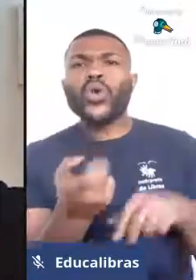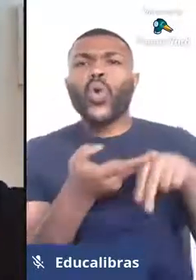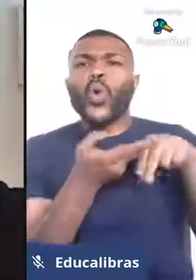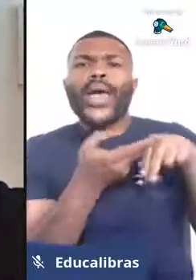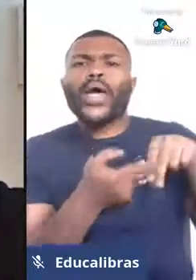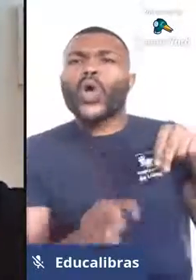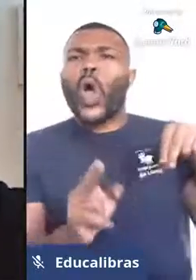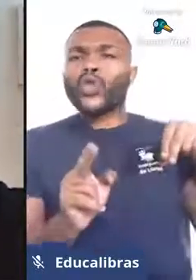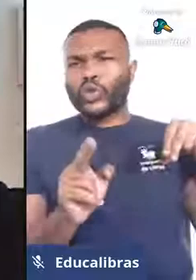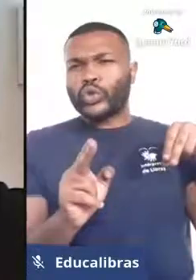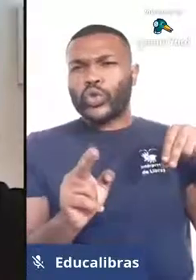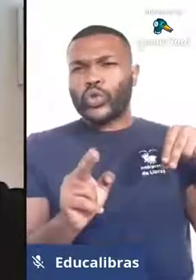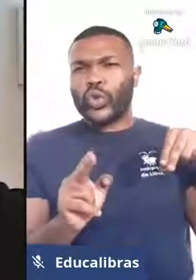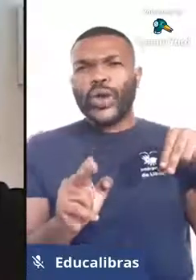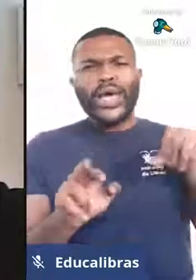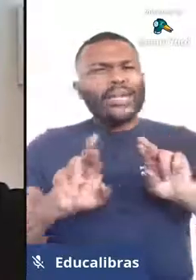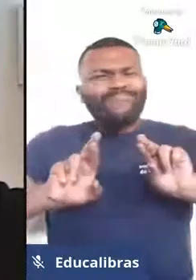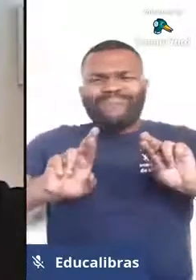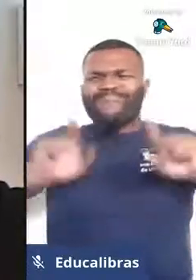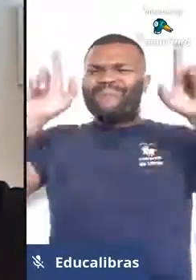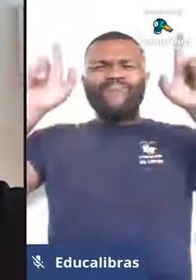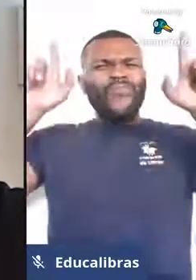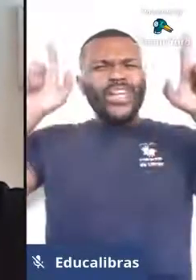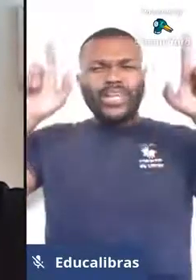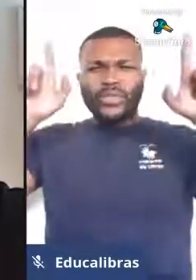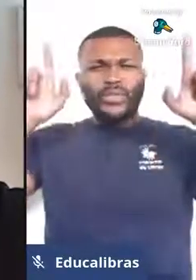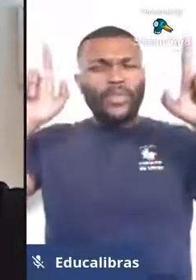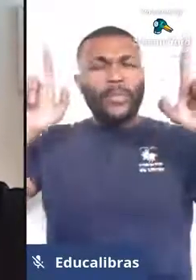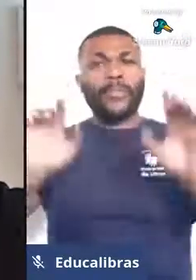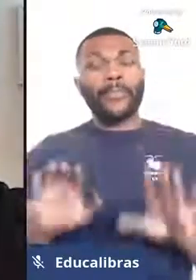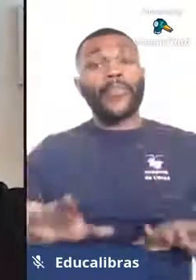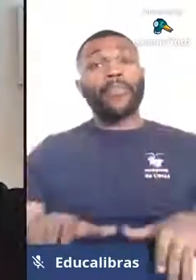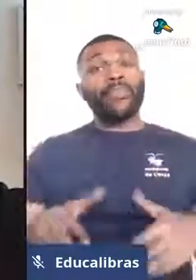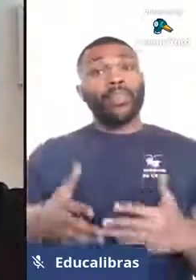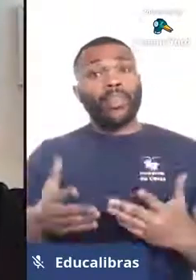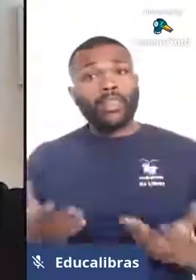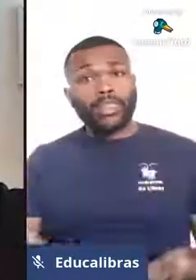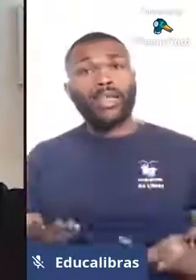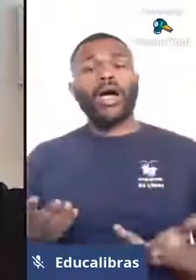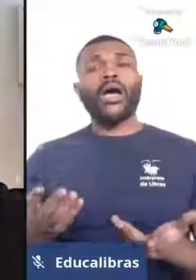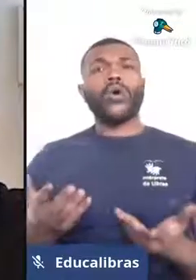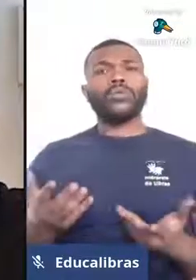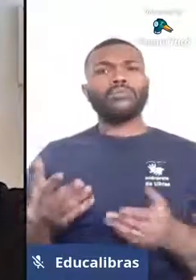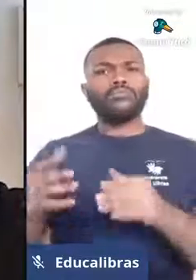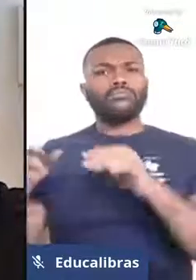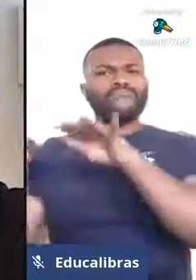muito fora da caixa, que levou um holofote,